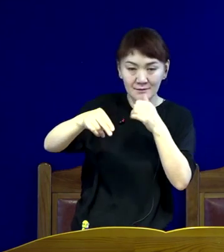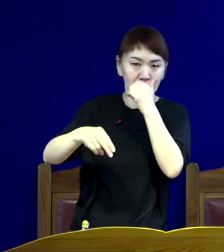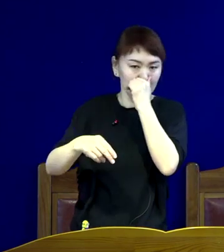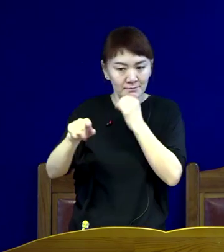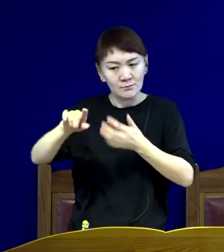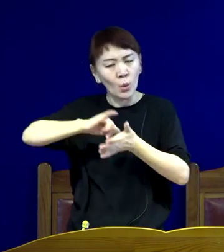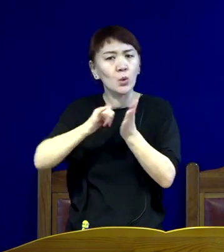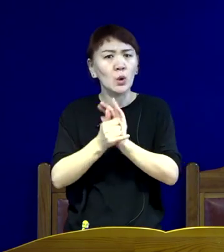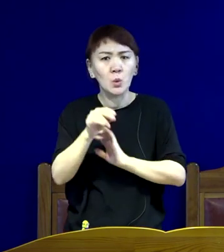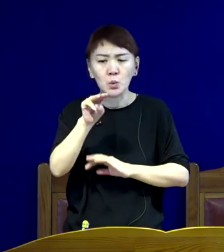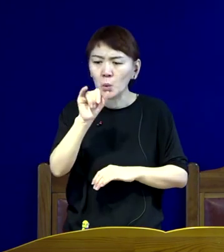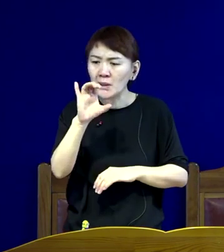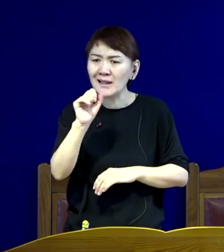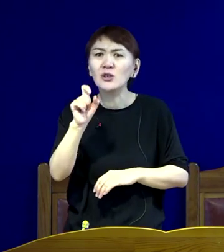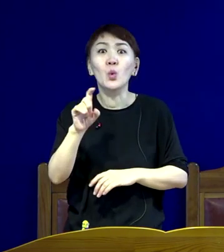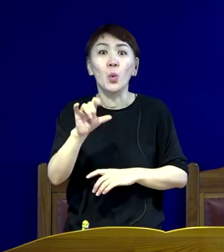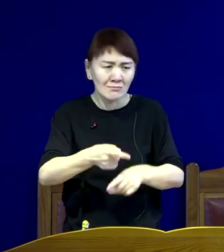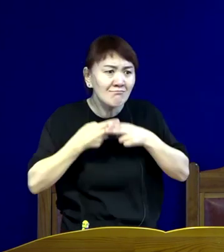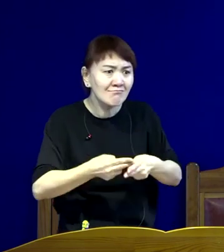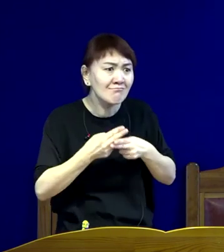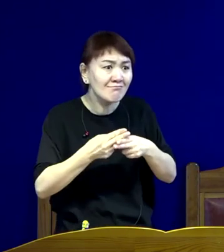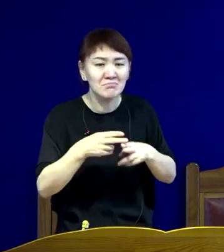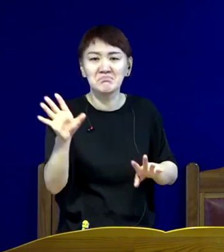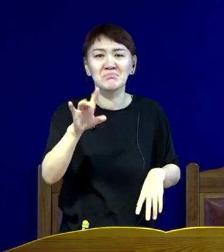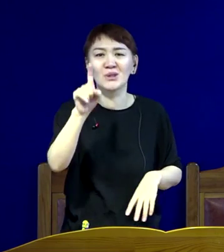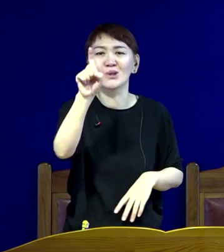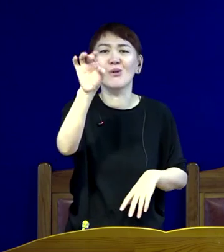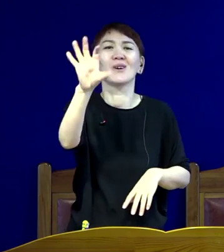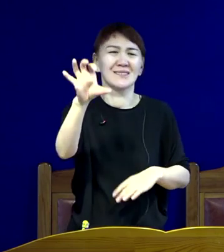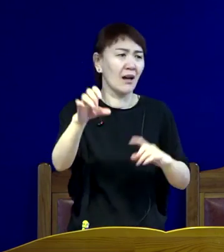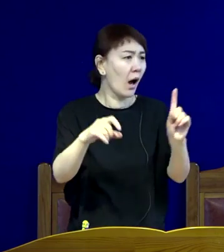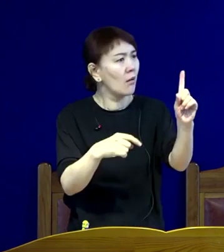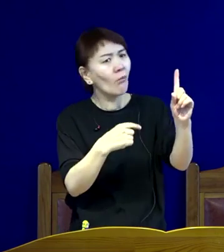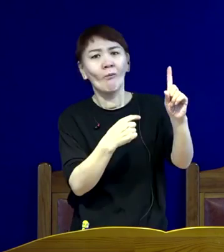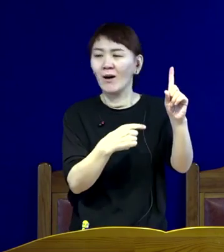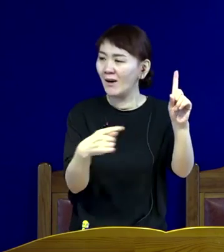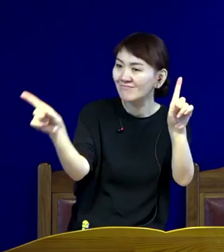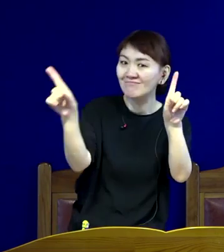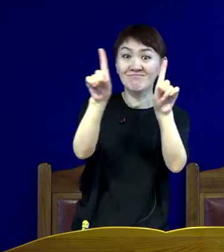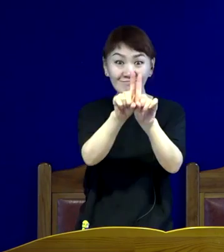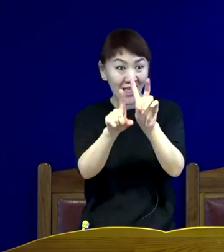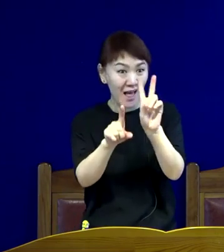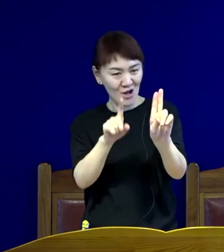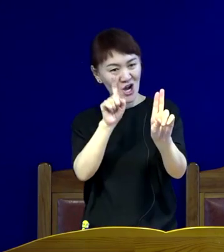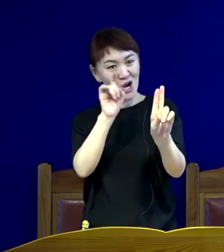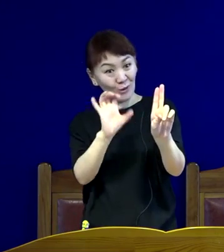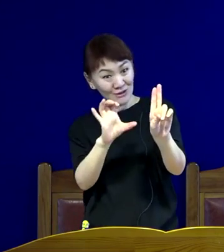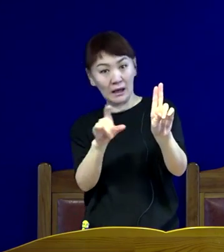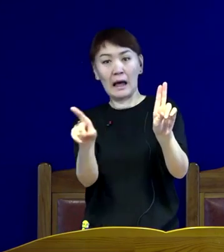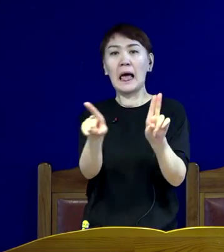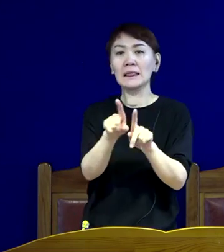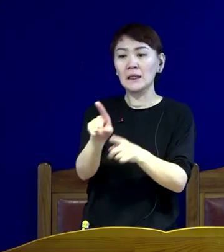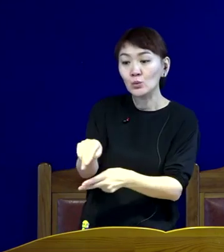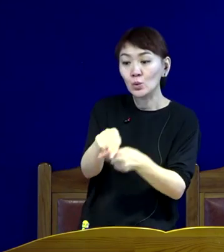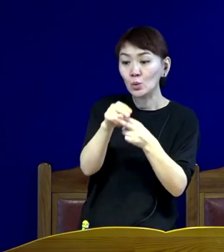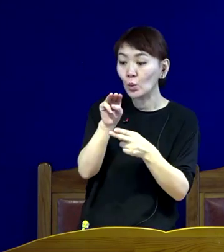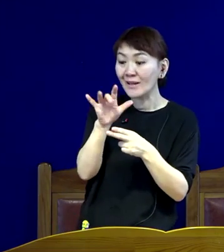аа. Нампёнгуа анын хос нэг хосноо гэсэн утгатай. Тэр ихнэр нөхөр хоёр бол би биэнд хос болж өгч